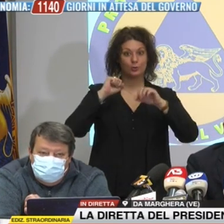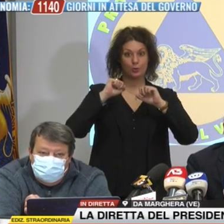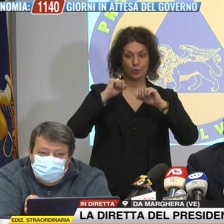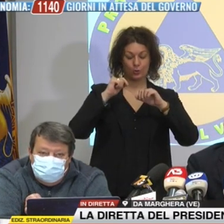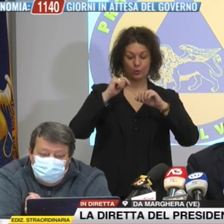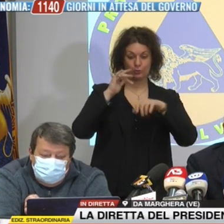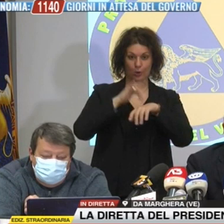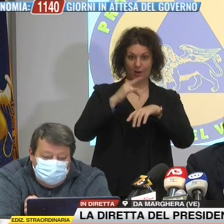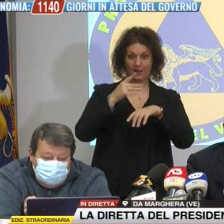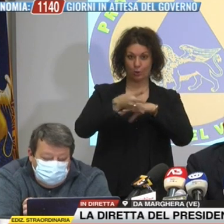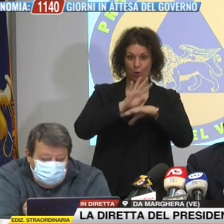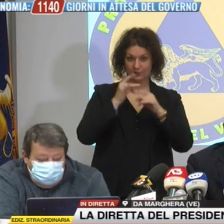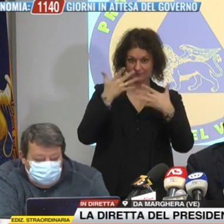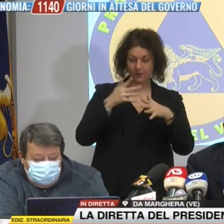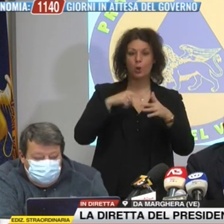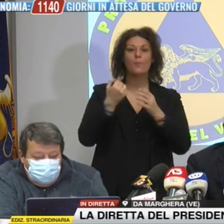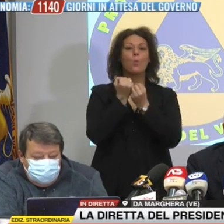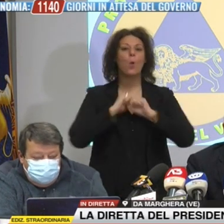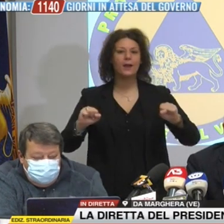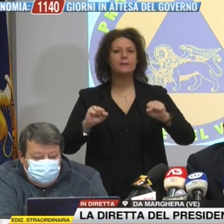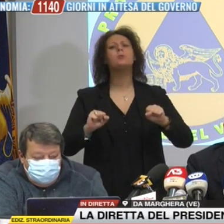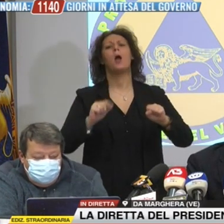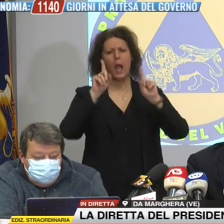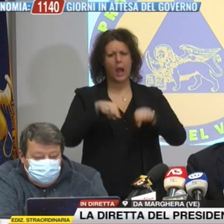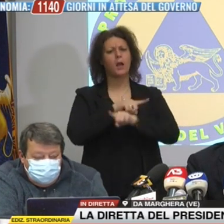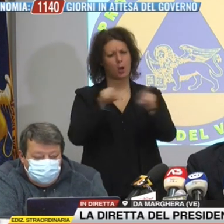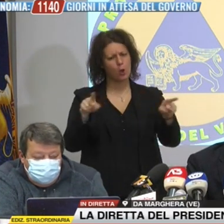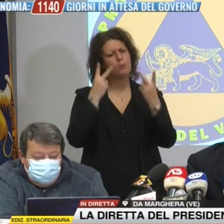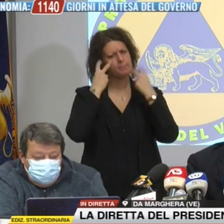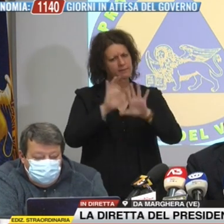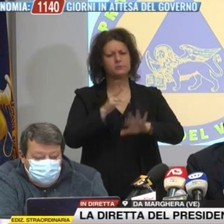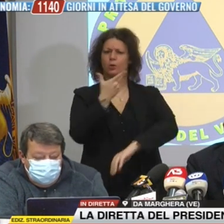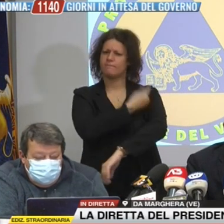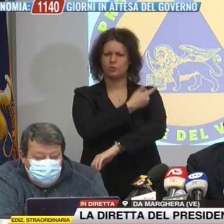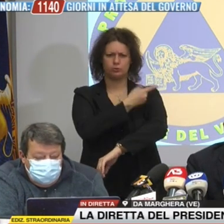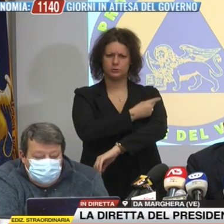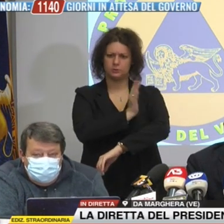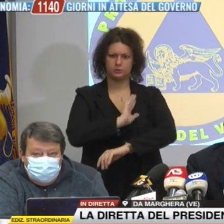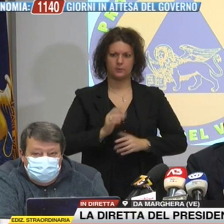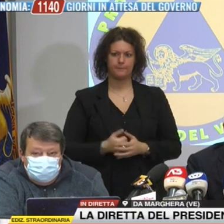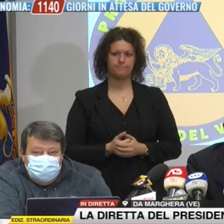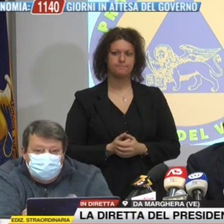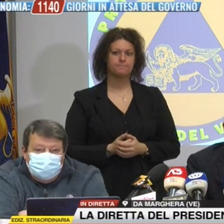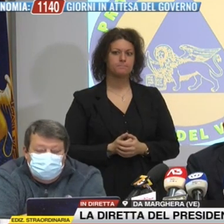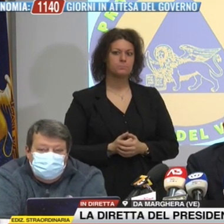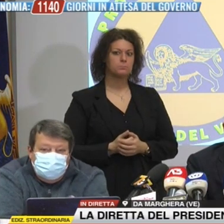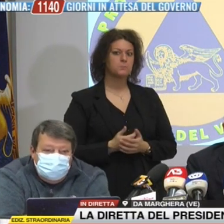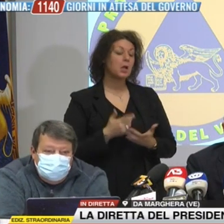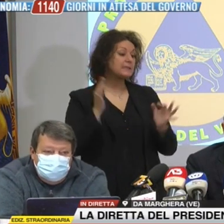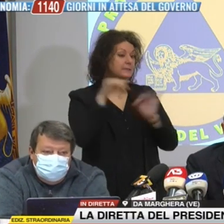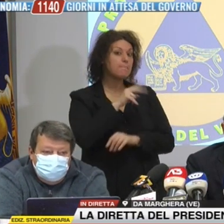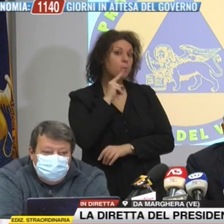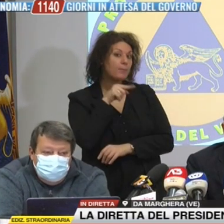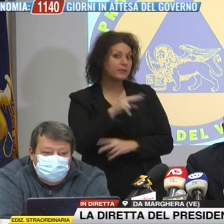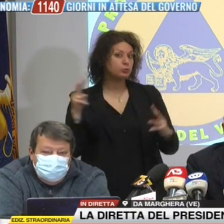saputo, c'era il professor Palù stamattina, potevo averlo invitato in conferenza. Ma se ce lo fate sapere oggi pomeriggio non sarebbe